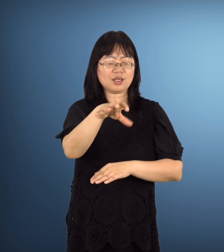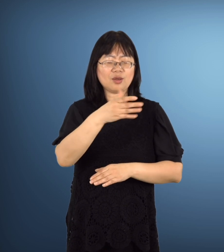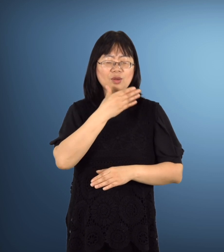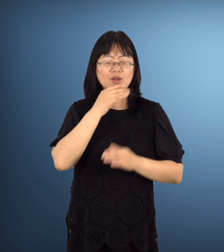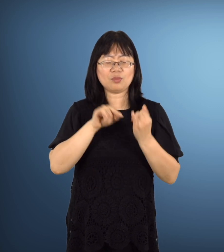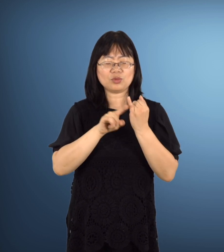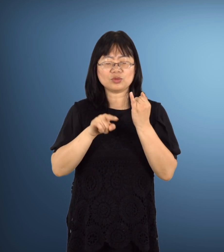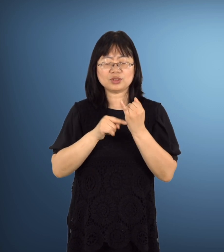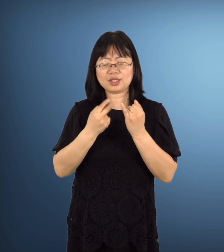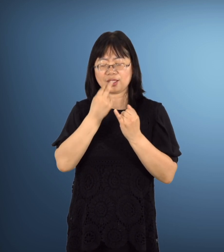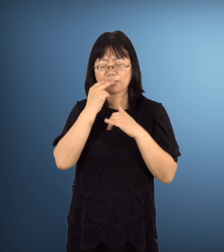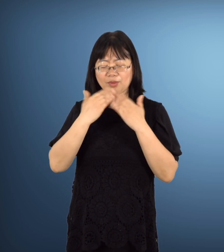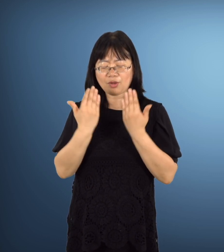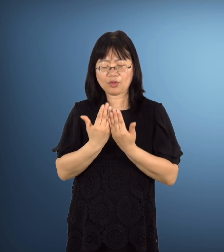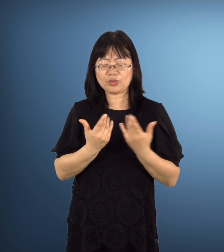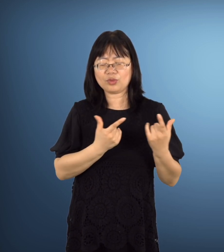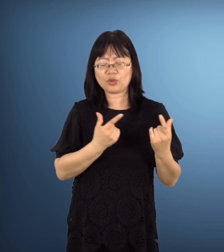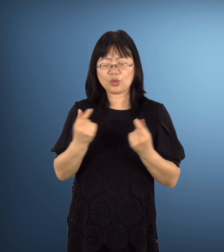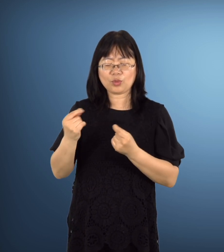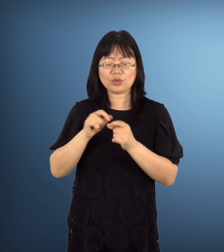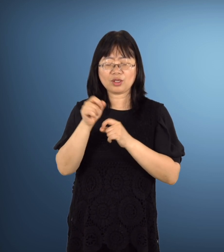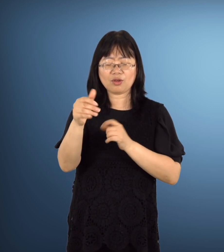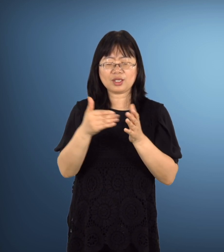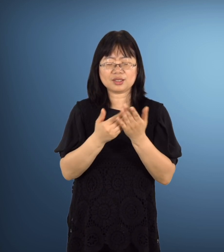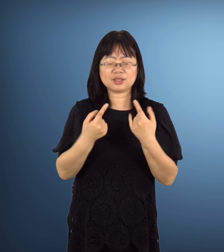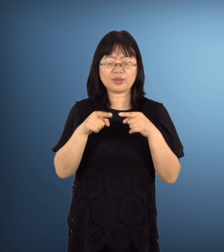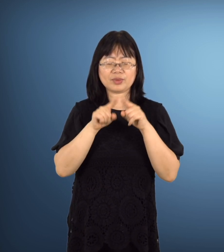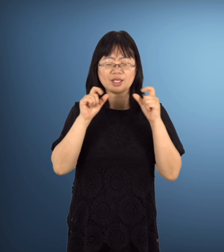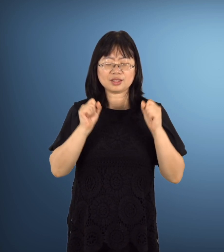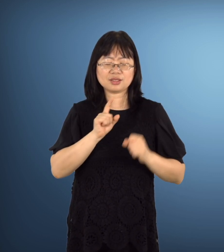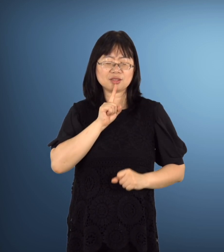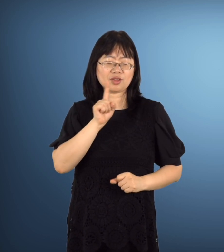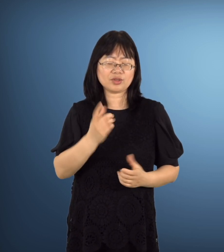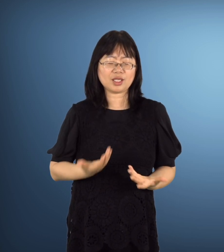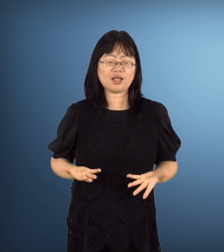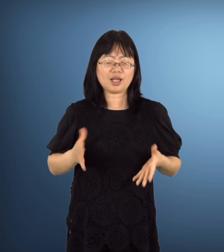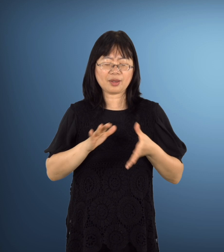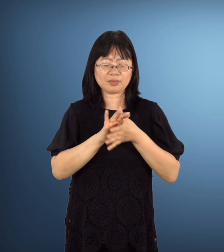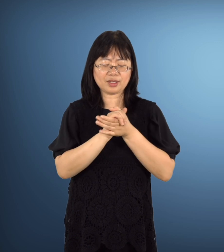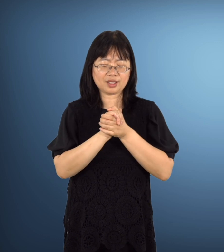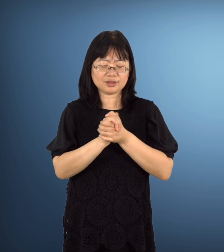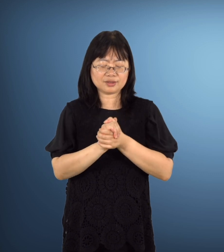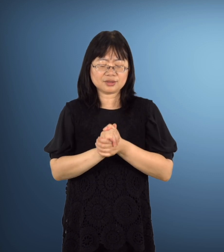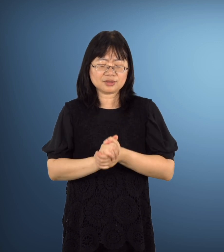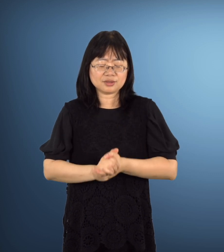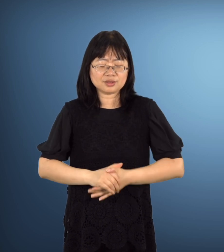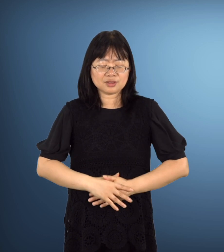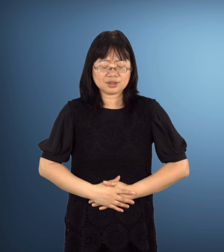복중의 생명까지 영원토록 함께 있을지어다. 아멘.